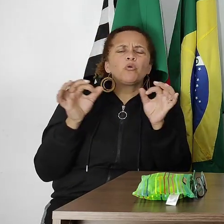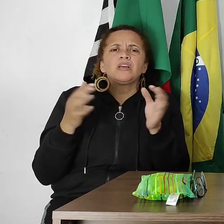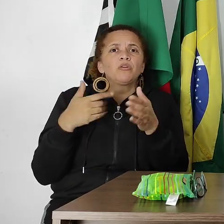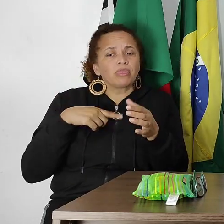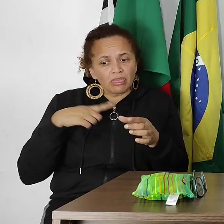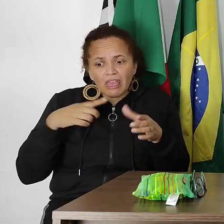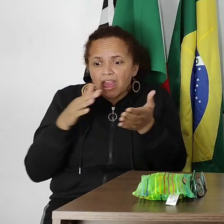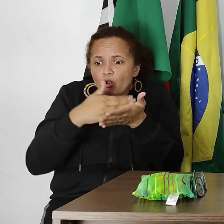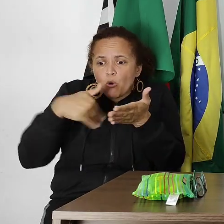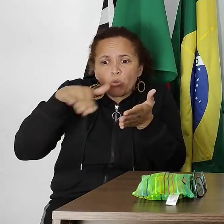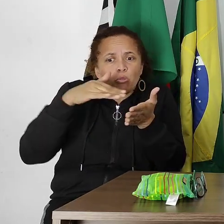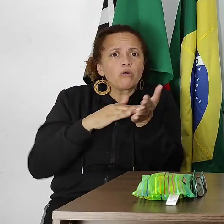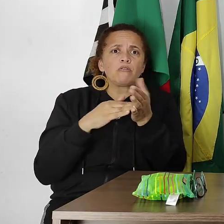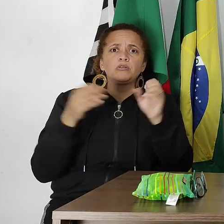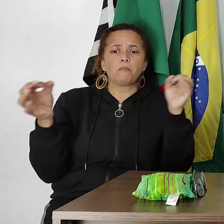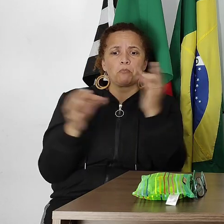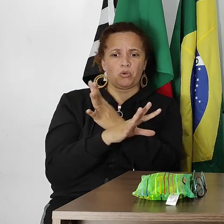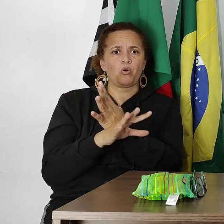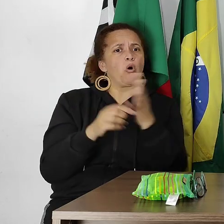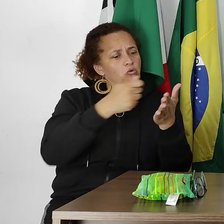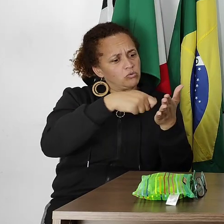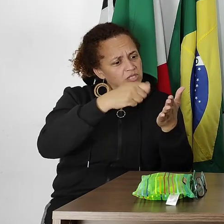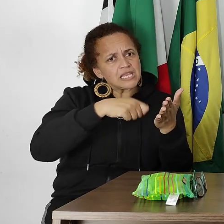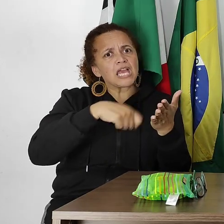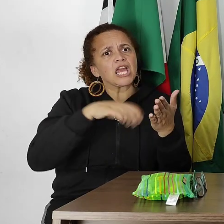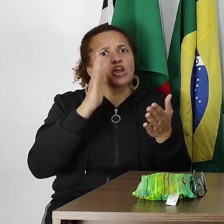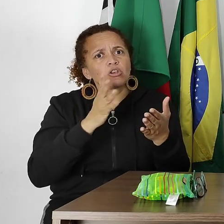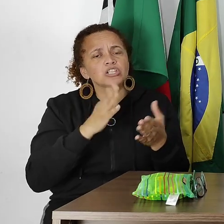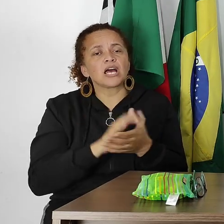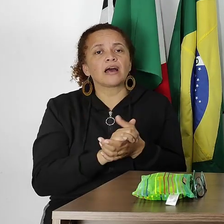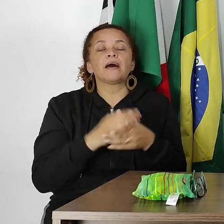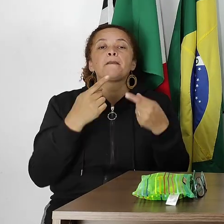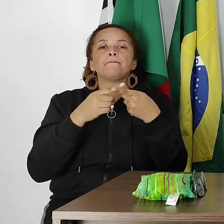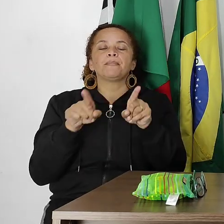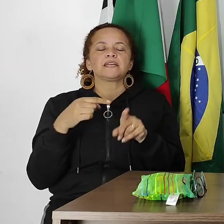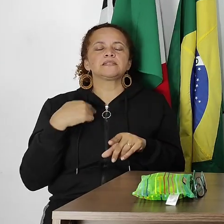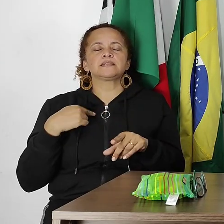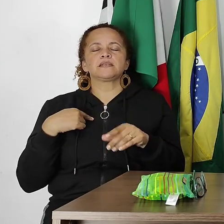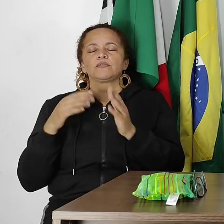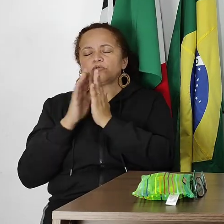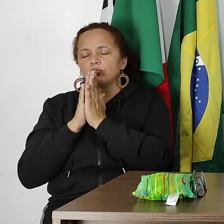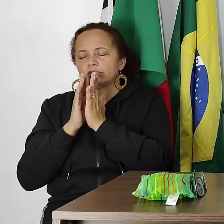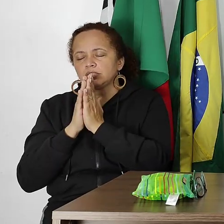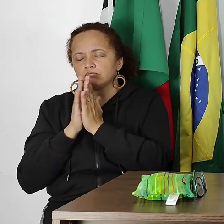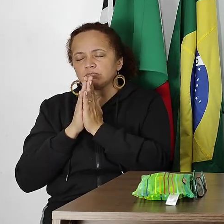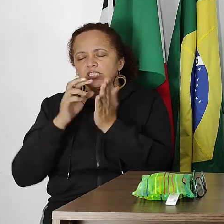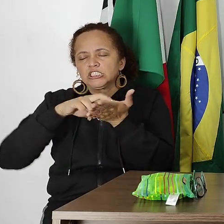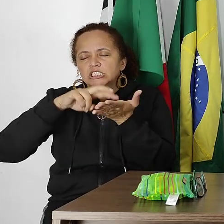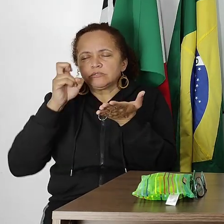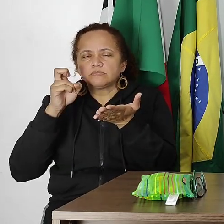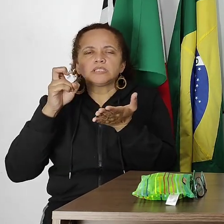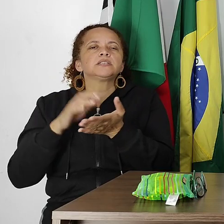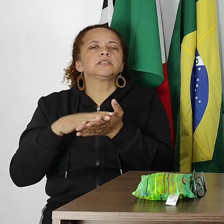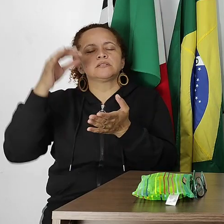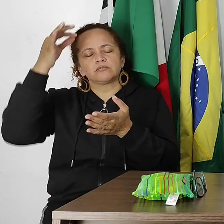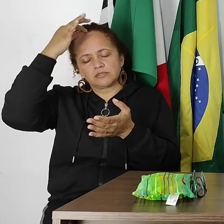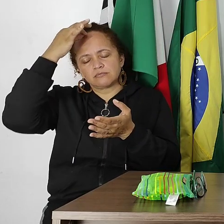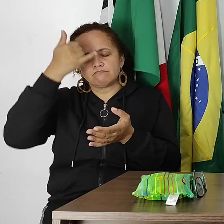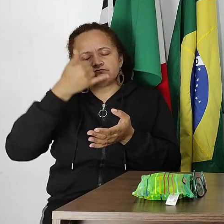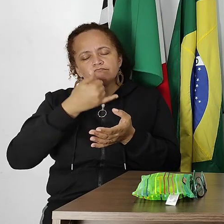ontem no meu devocional de manhã, ele começou a falar, escreve isso, escreve isso, escreve isso. E eu comecei a